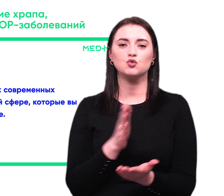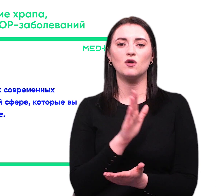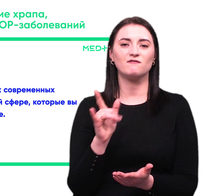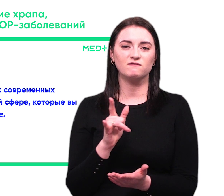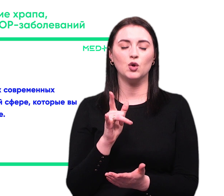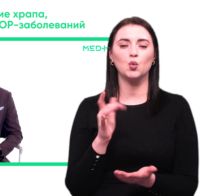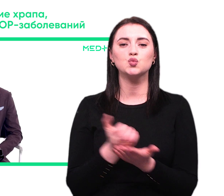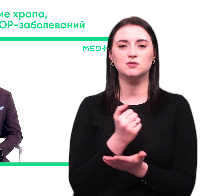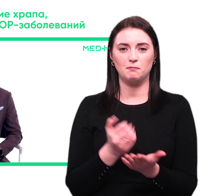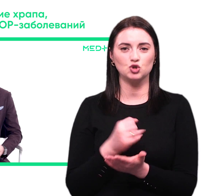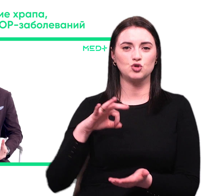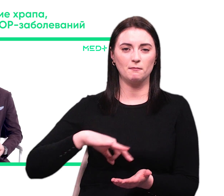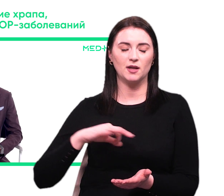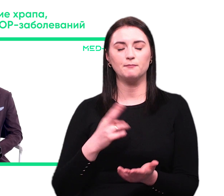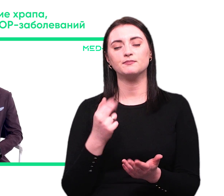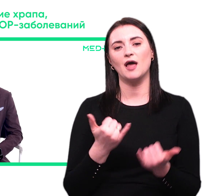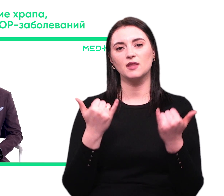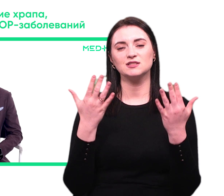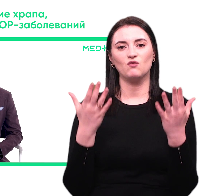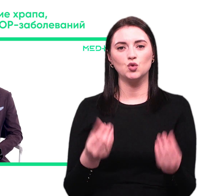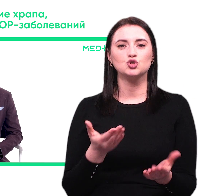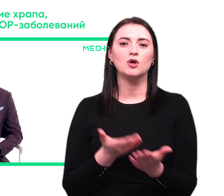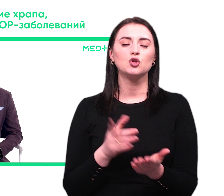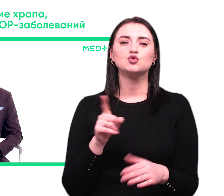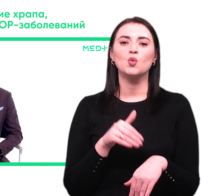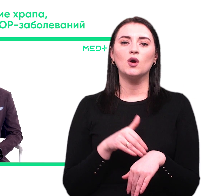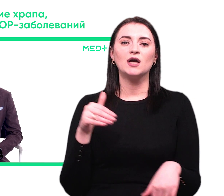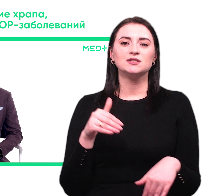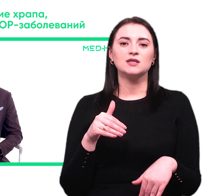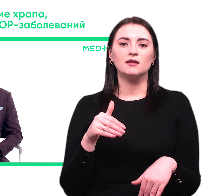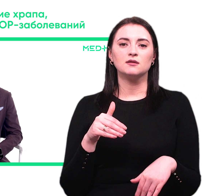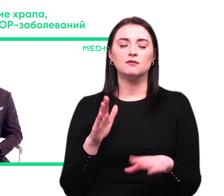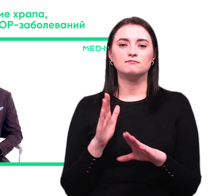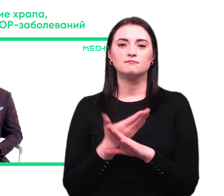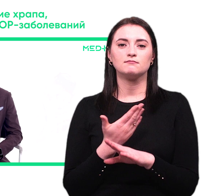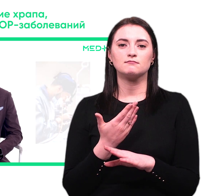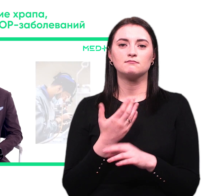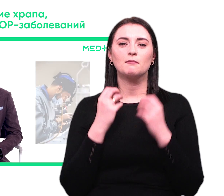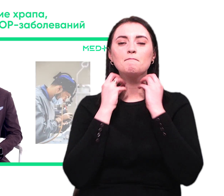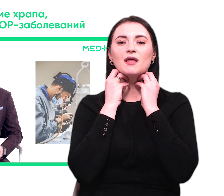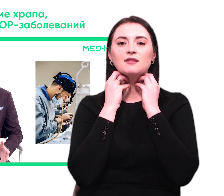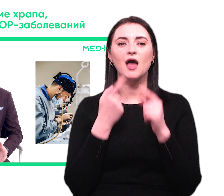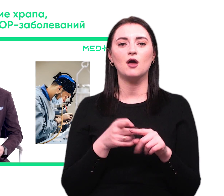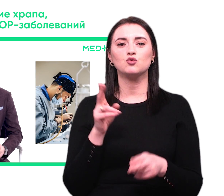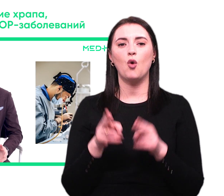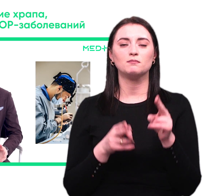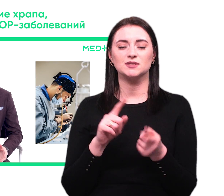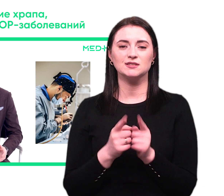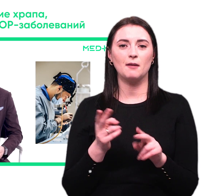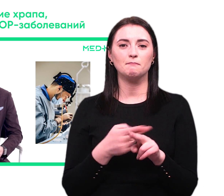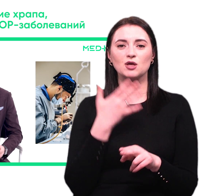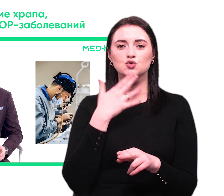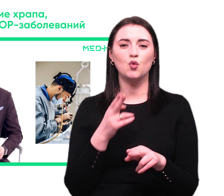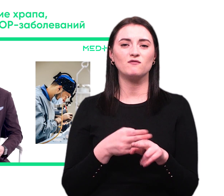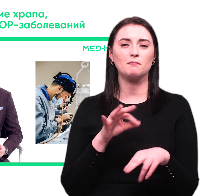успешно применяете. Да, на сегодняшний день, например, что касается удаления нёбных миндалин, эта операция стала бескровной,